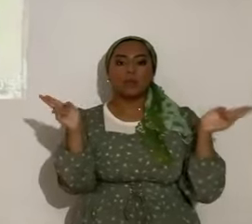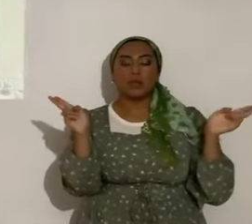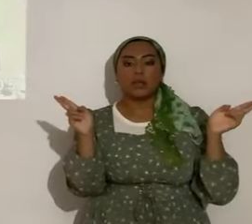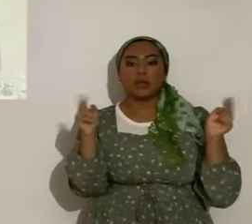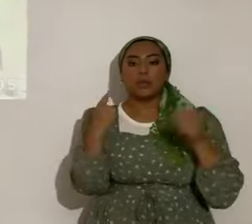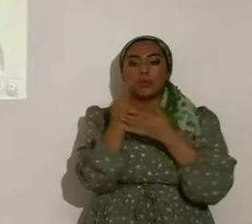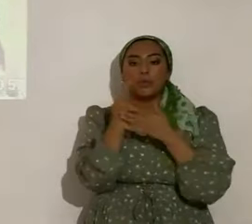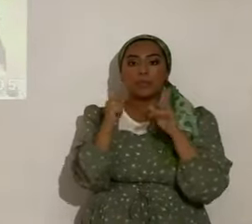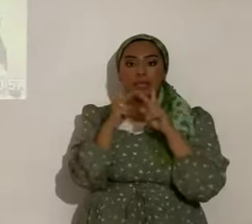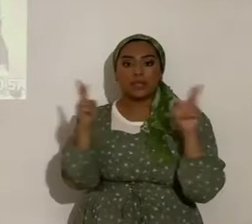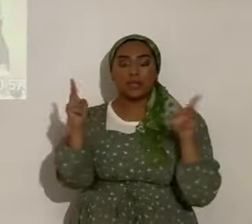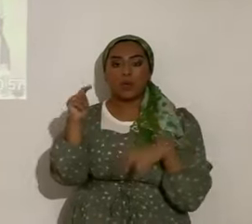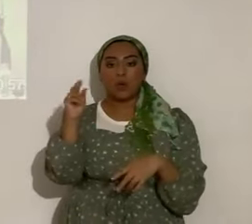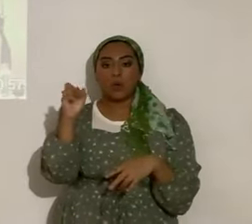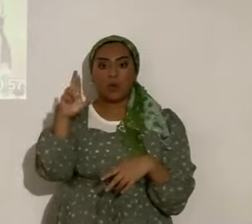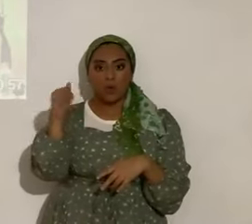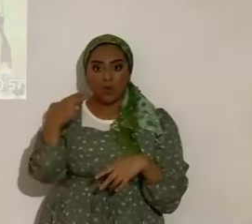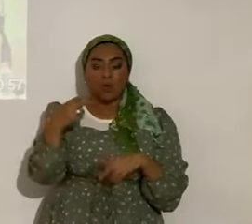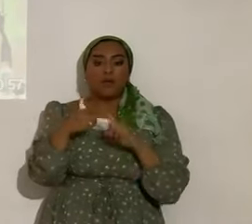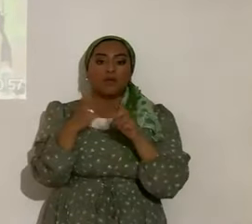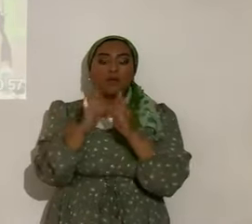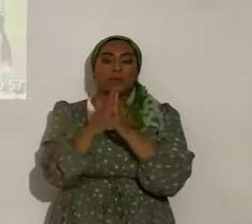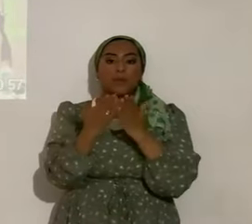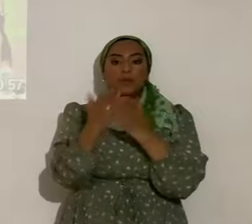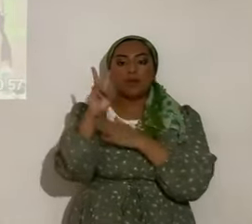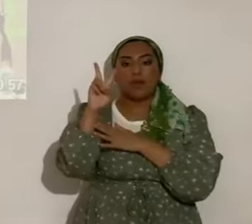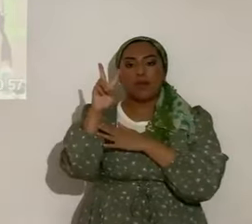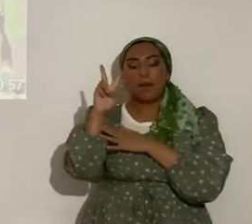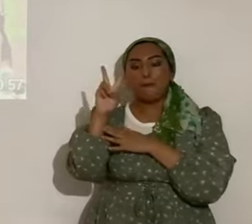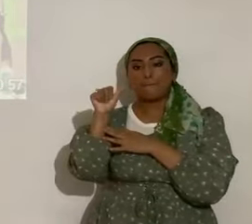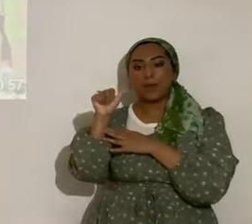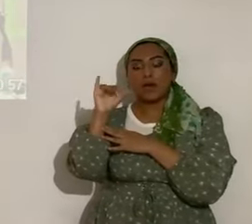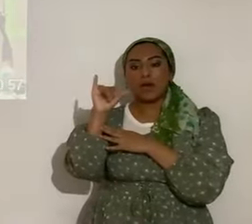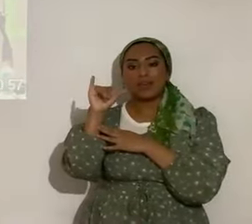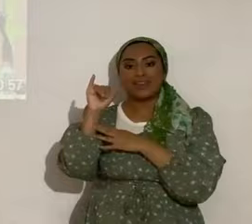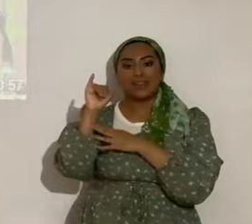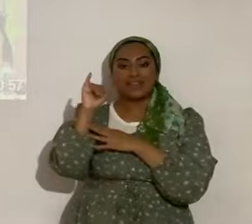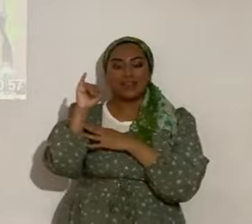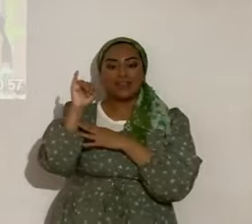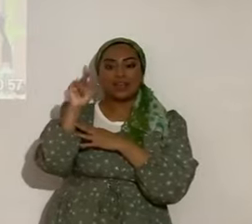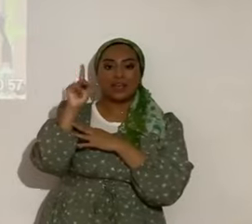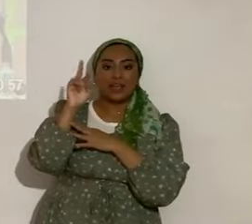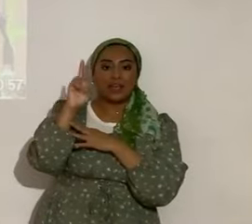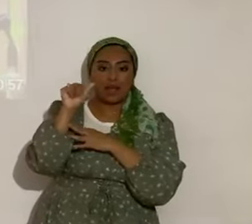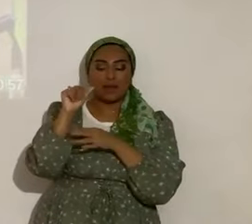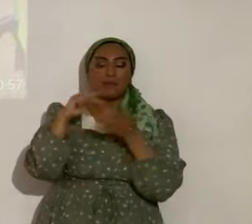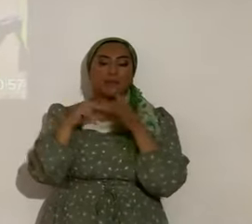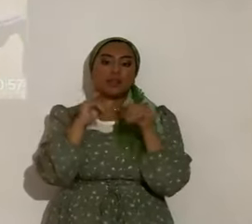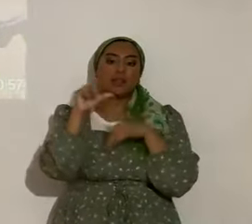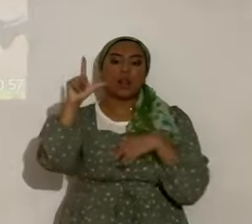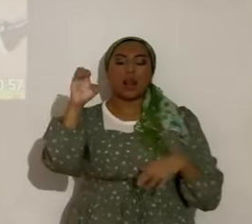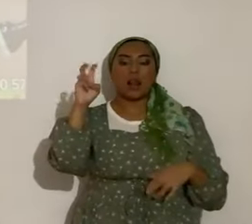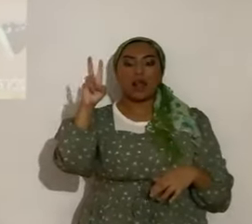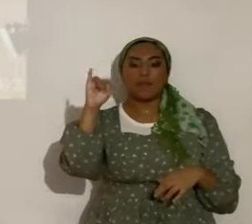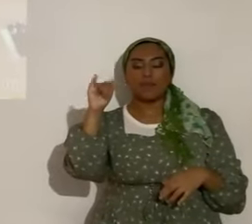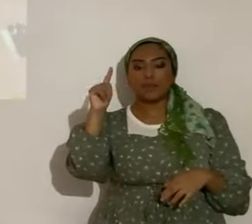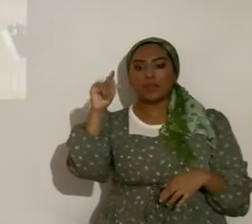las parashot de la Torah del libro de Vayikra, llamado Levítico, conocido como Levítico. Aquí